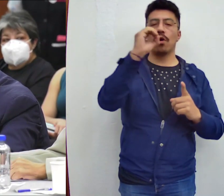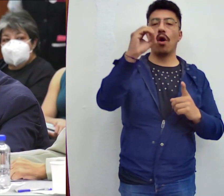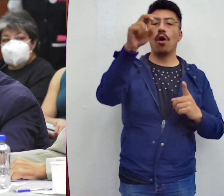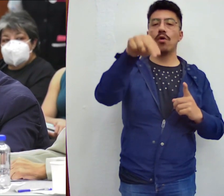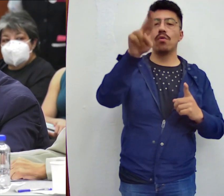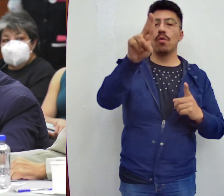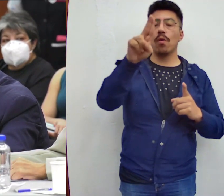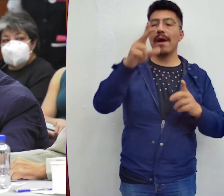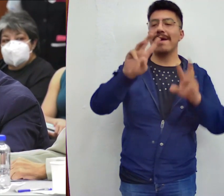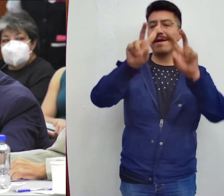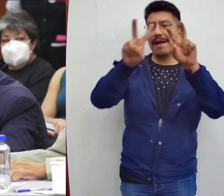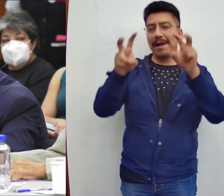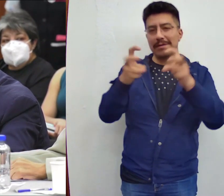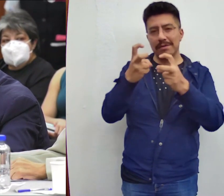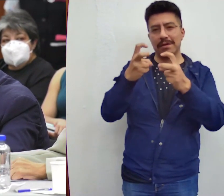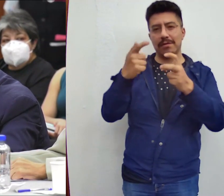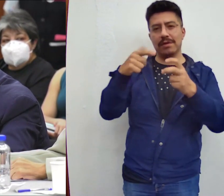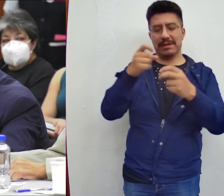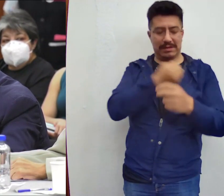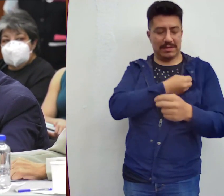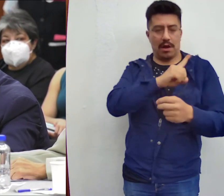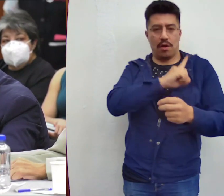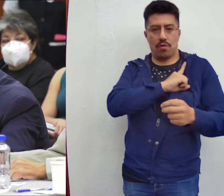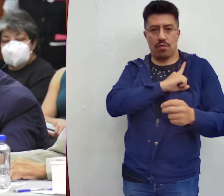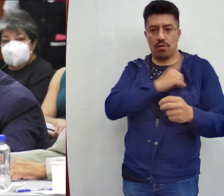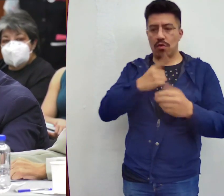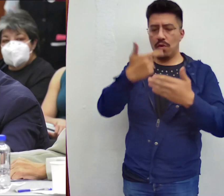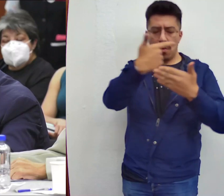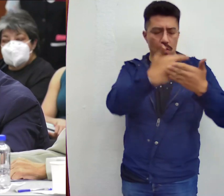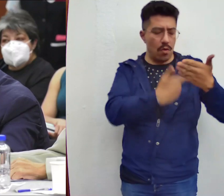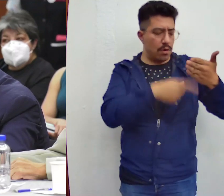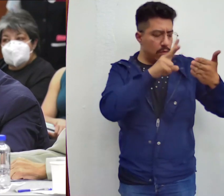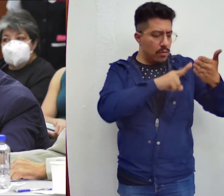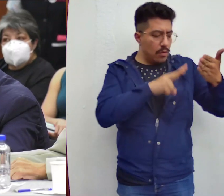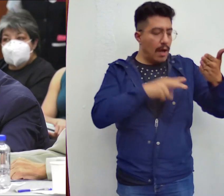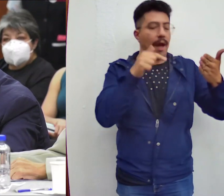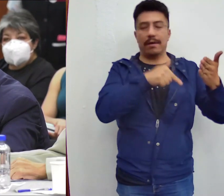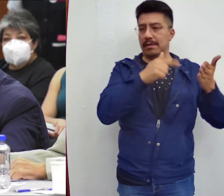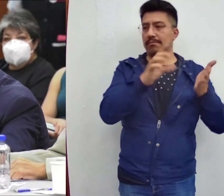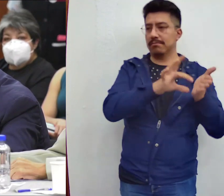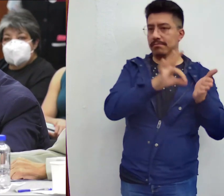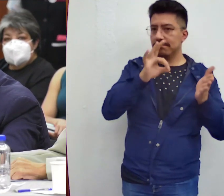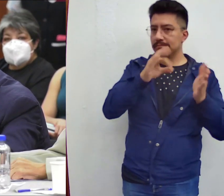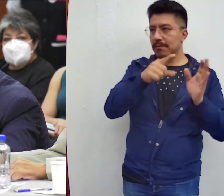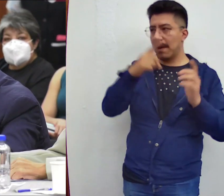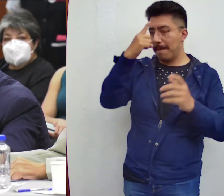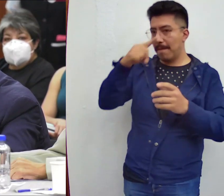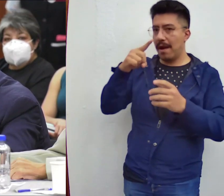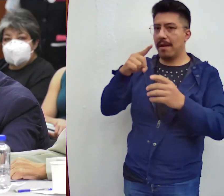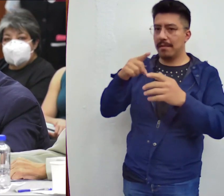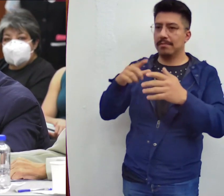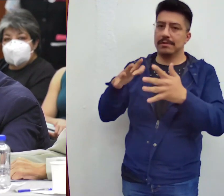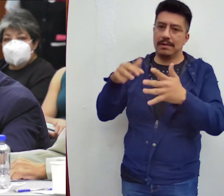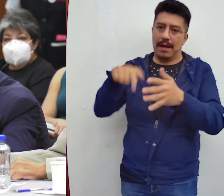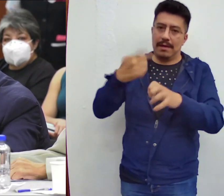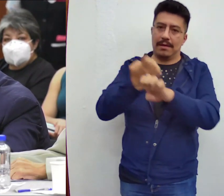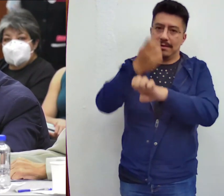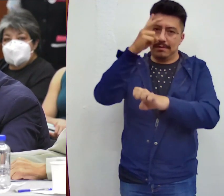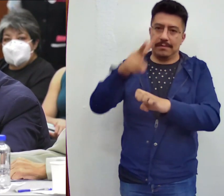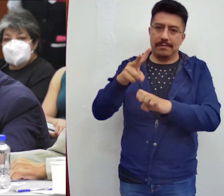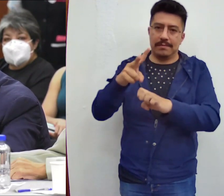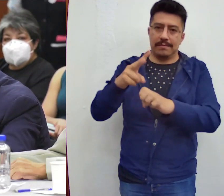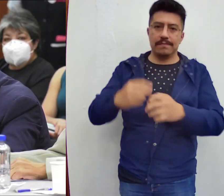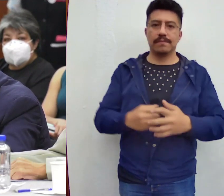de salud. Hay varias cuestiones que son fundamentales, que son muy importantes, que como Estado mexicano no hemos atendido.